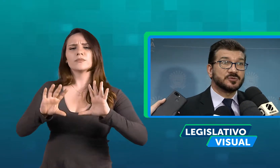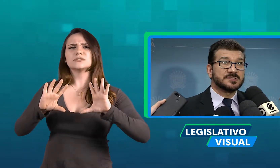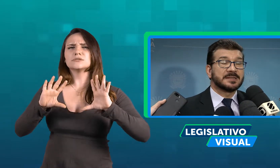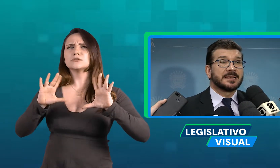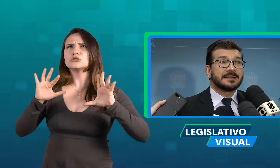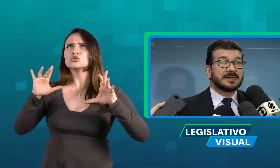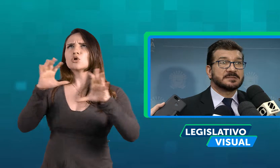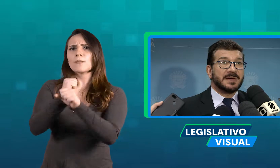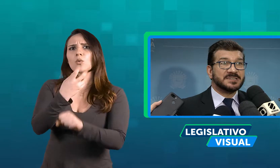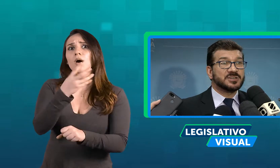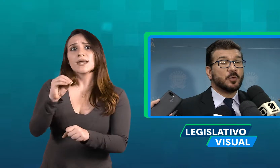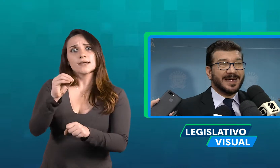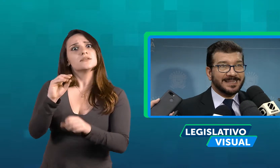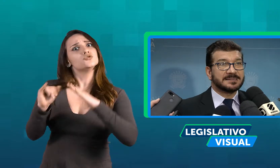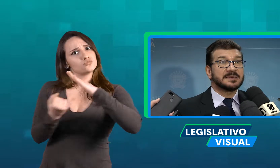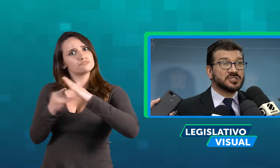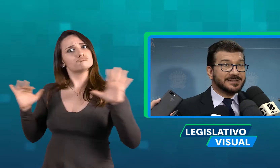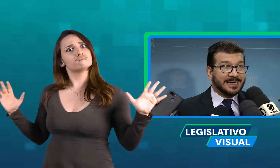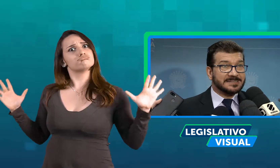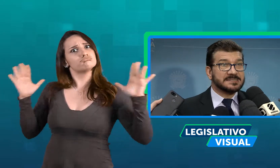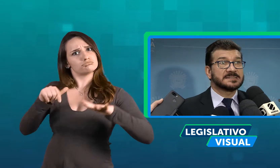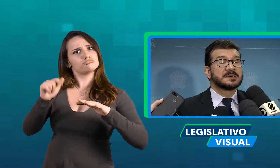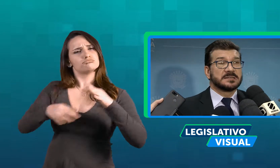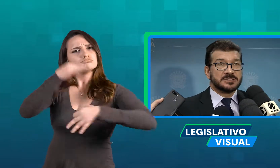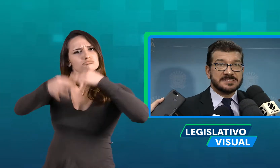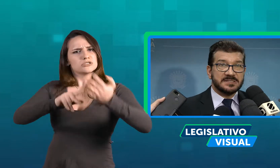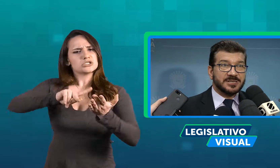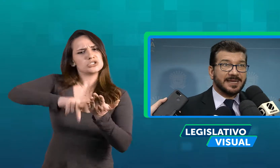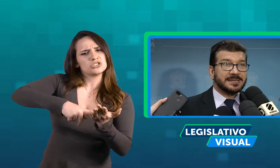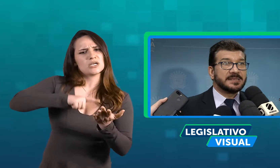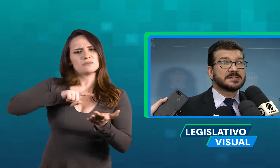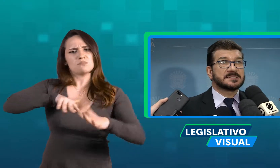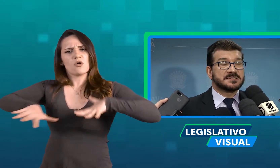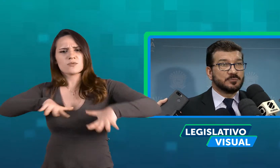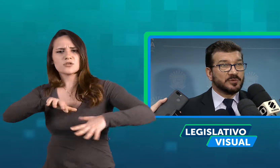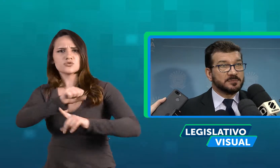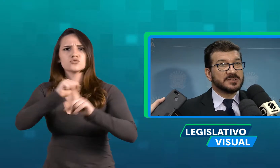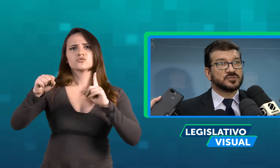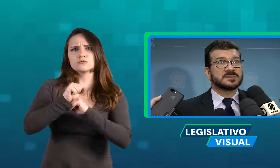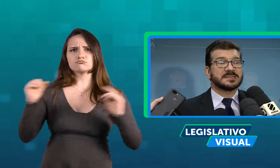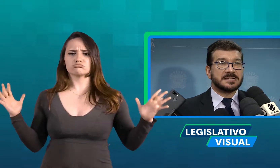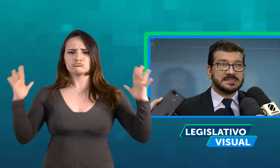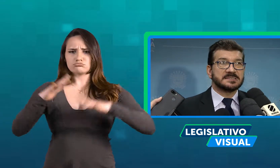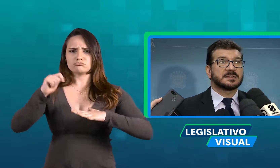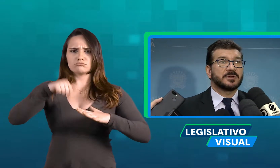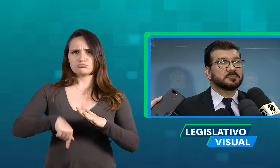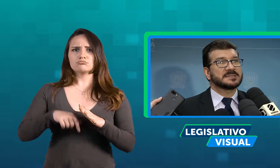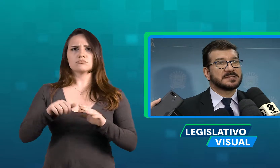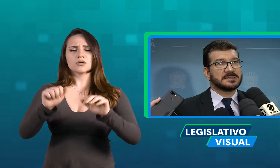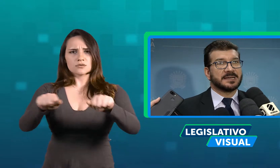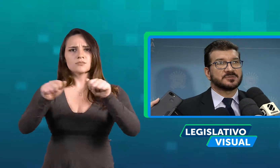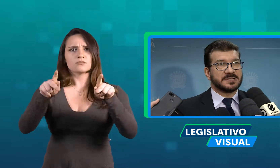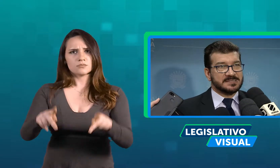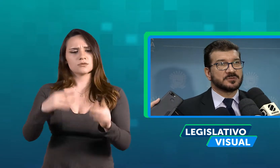né, das mais de 40 entidades de sindicalistas e movimentos sociais que estão representados nessa